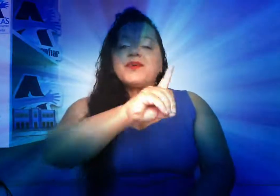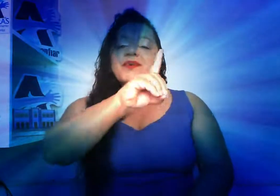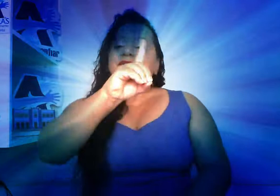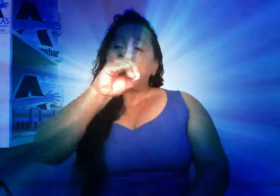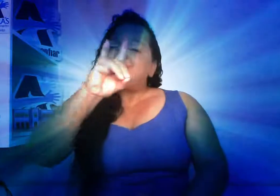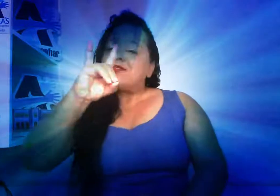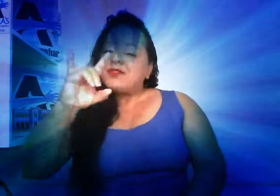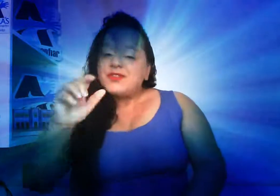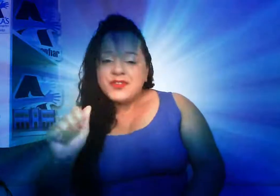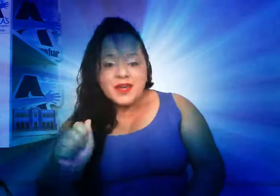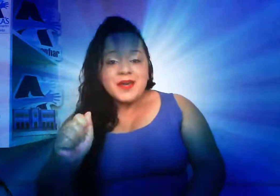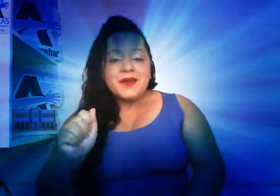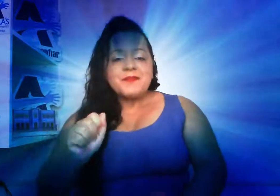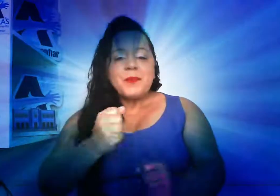Bom dia.